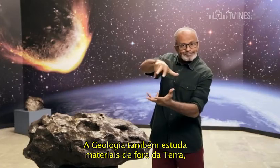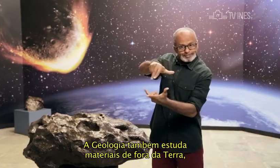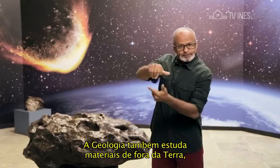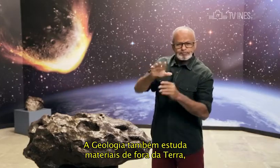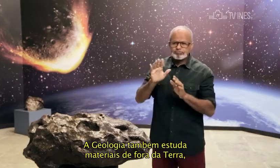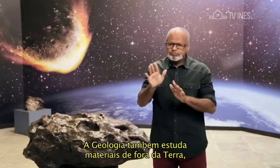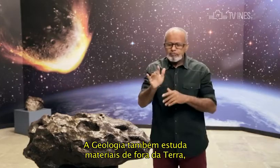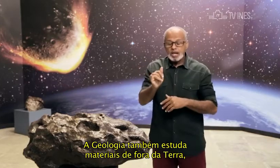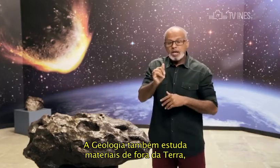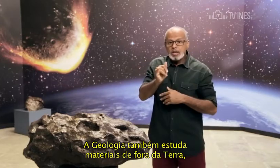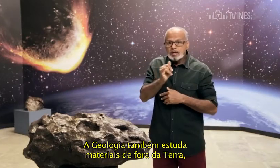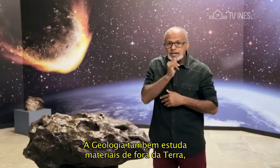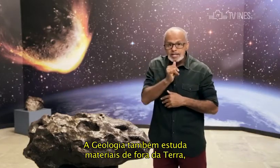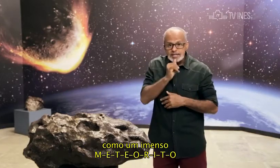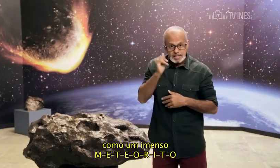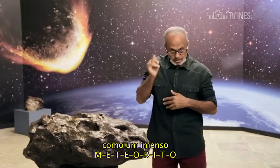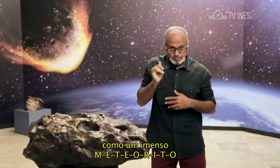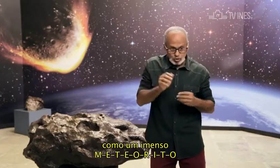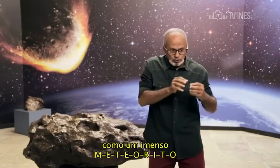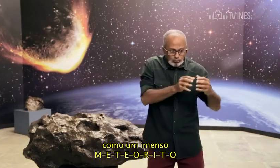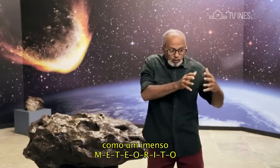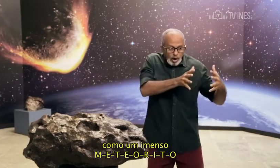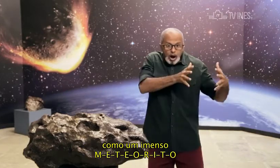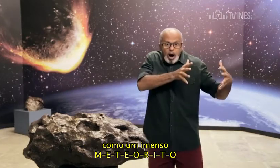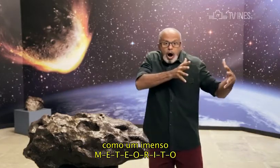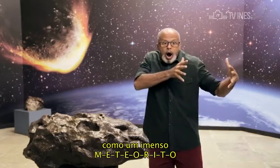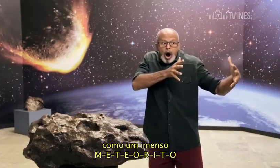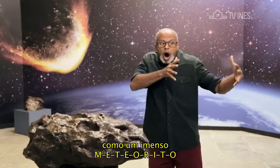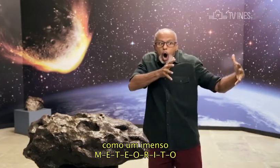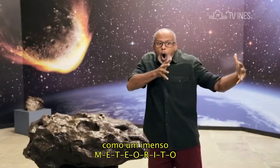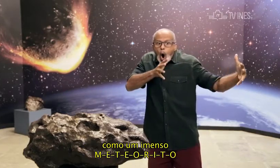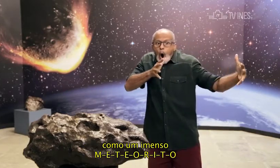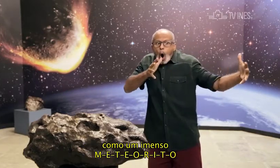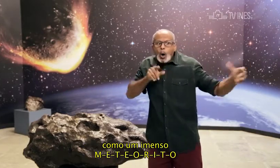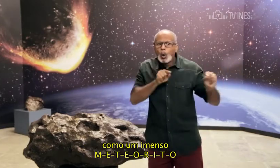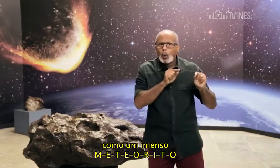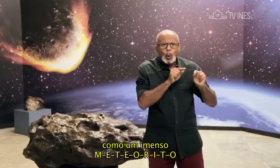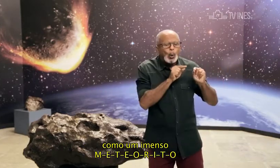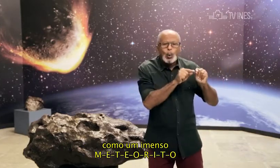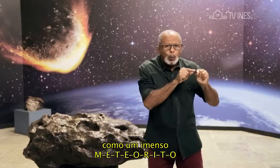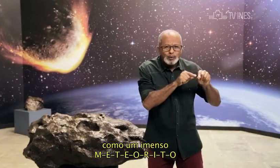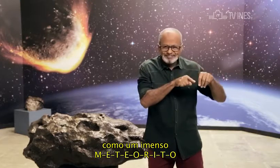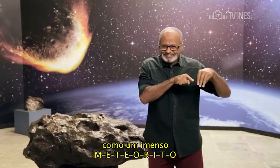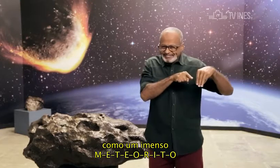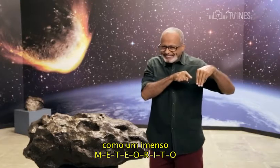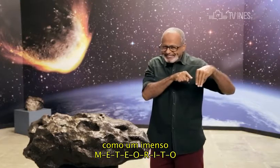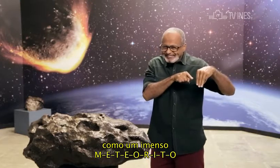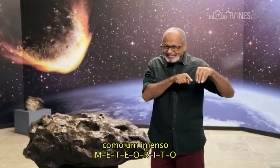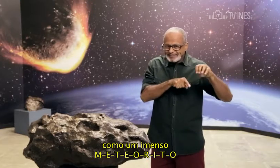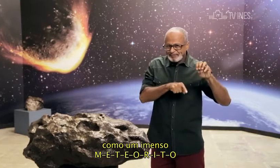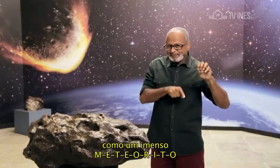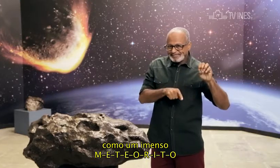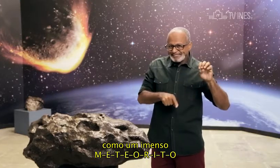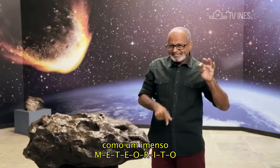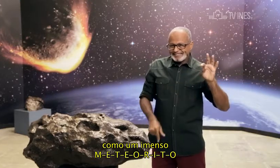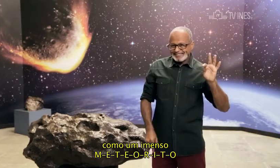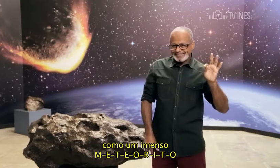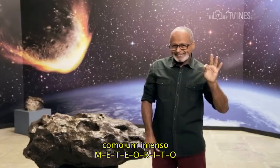Terra, como um imenso meteorito.